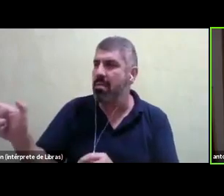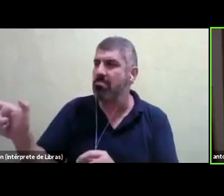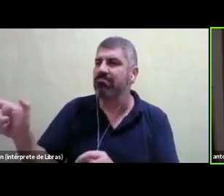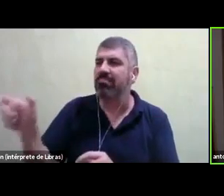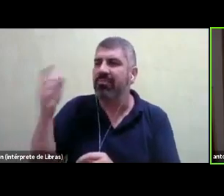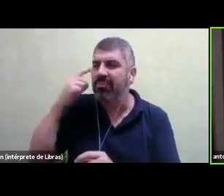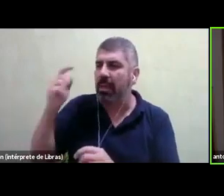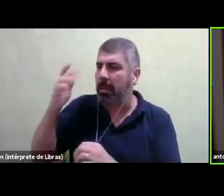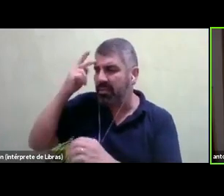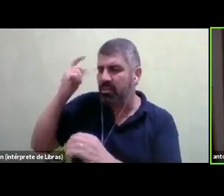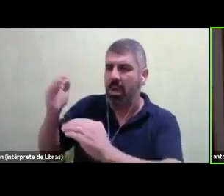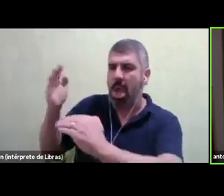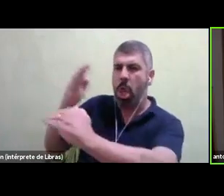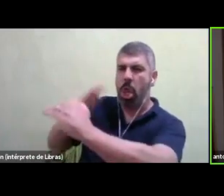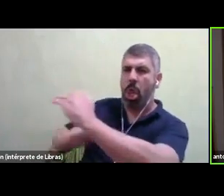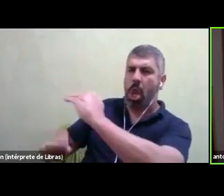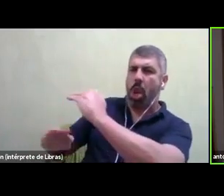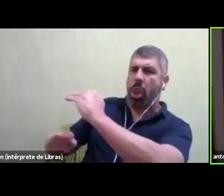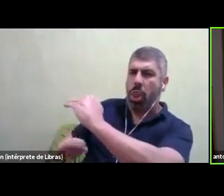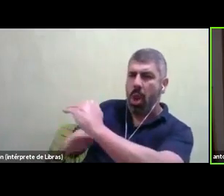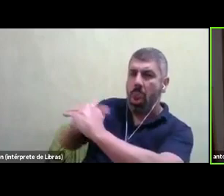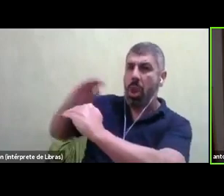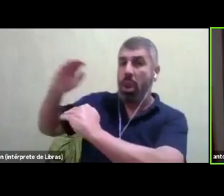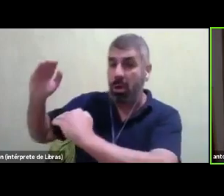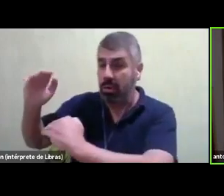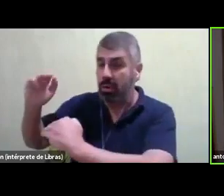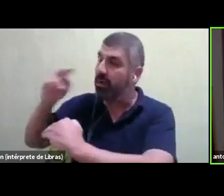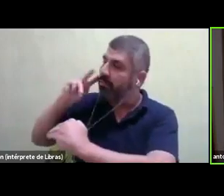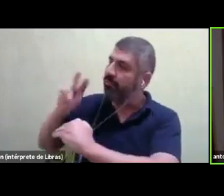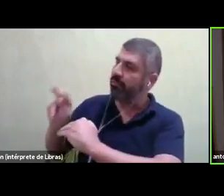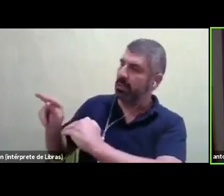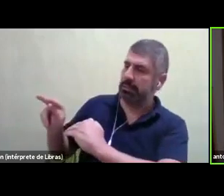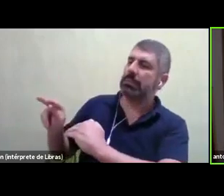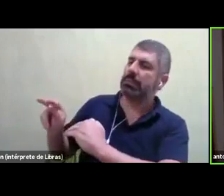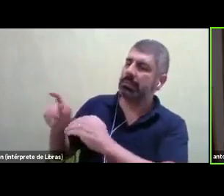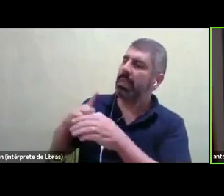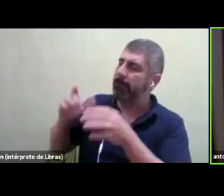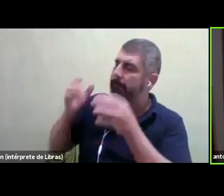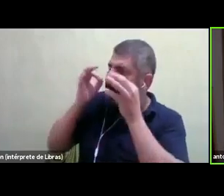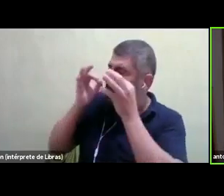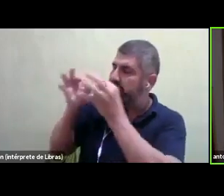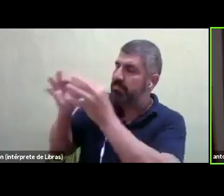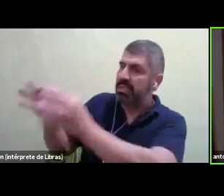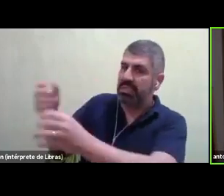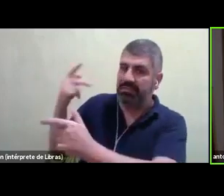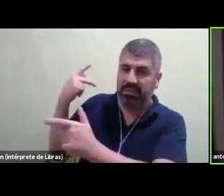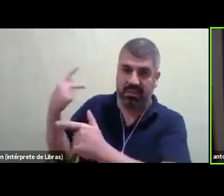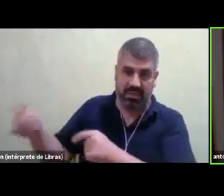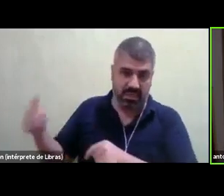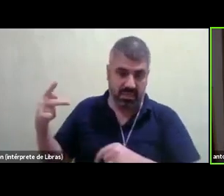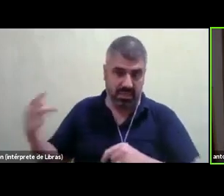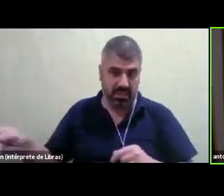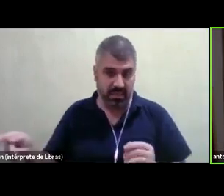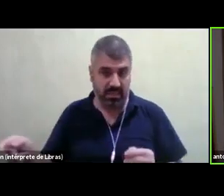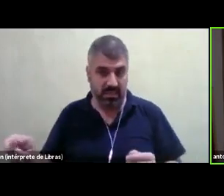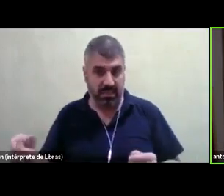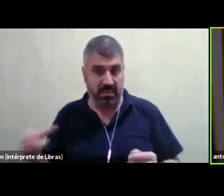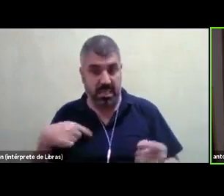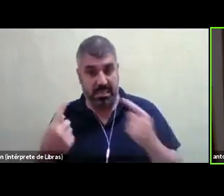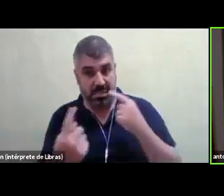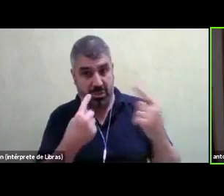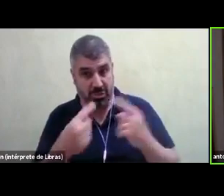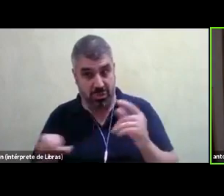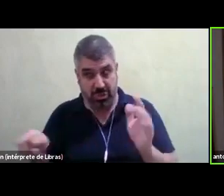que é formado a partir das diferentes perspectivas, dos diferentes discursos, visando